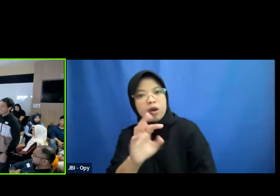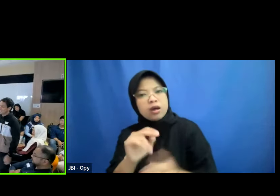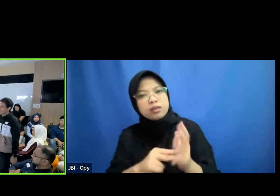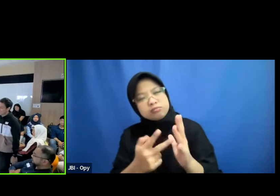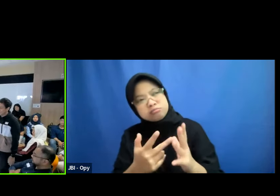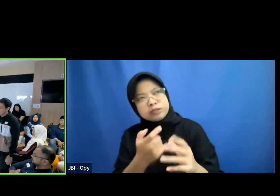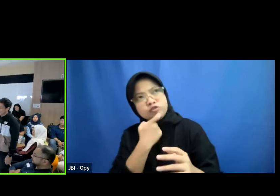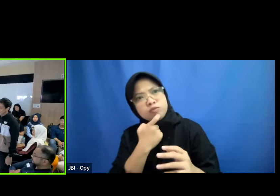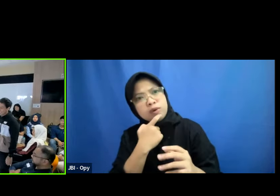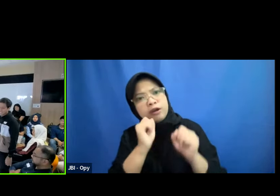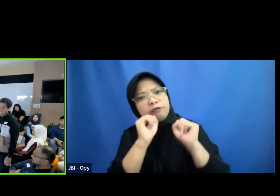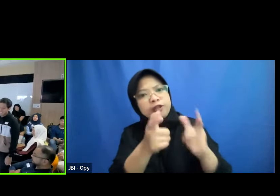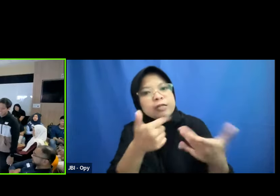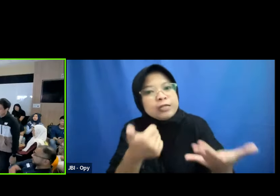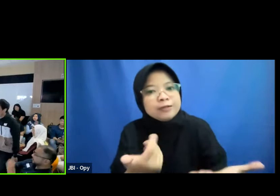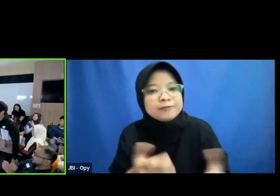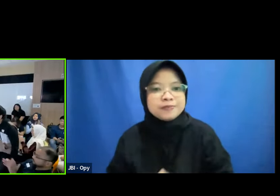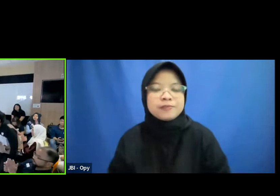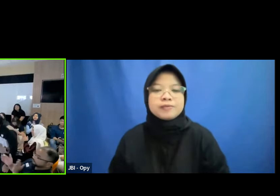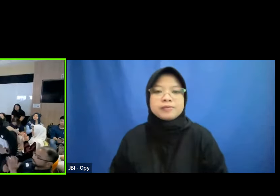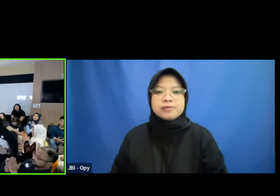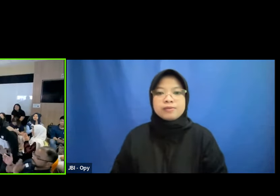udah coba aja gitu sih